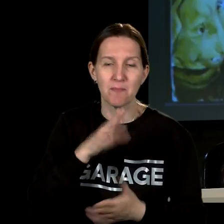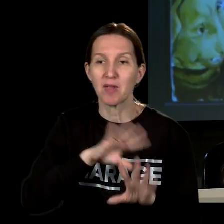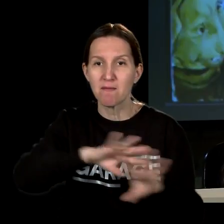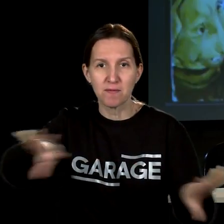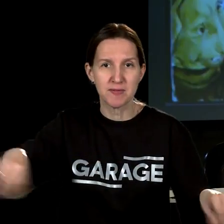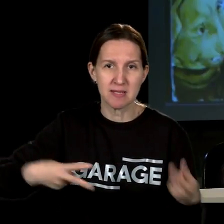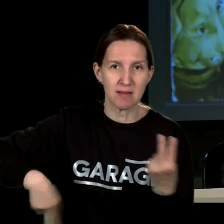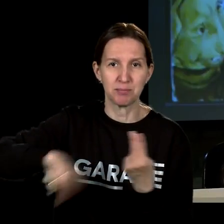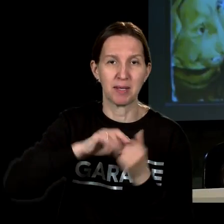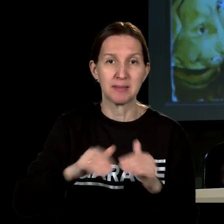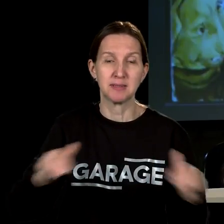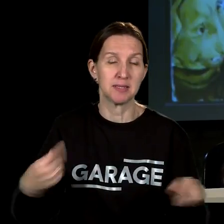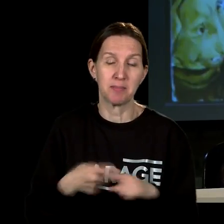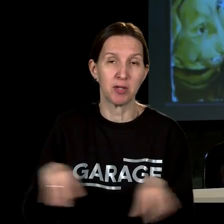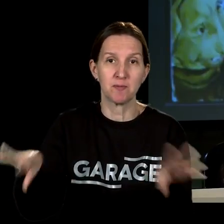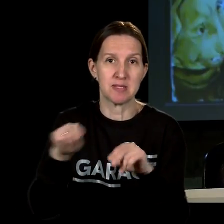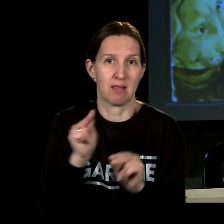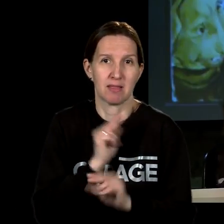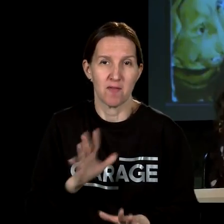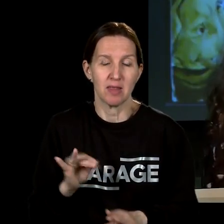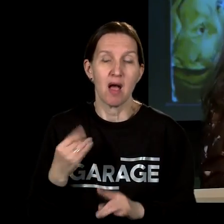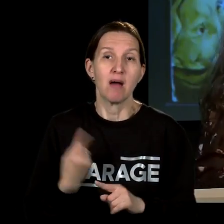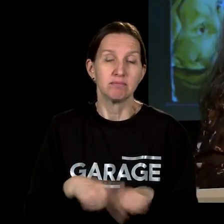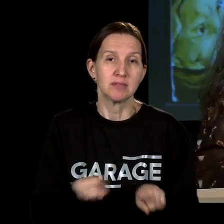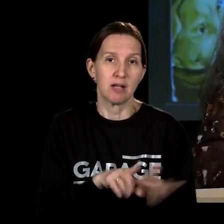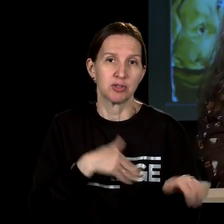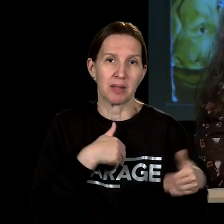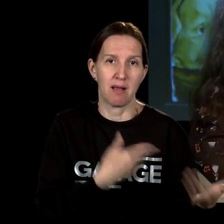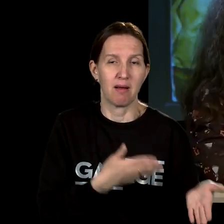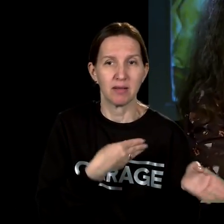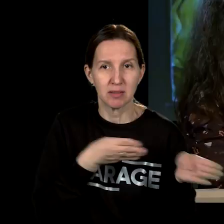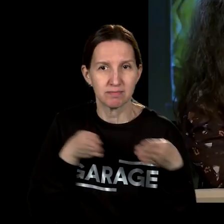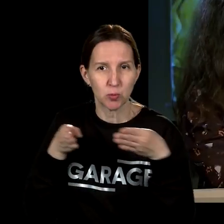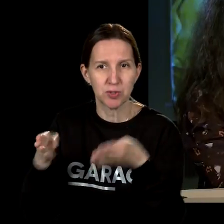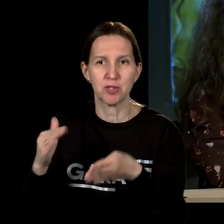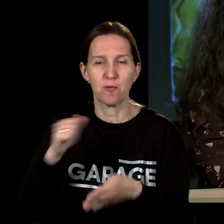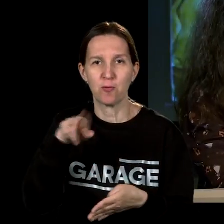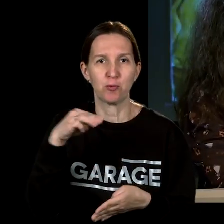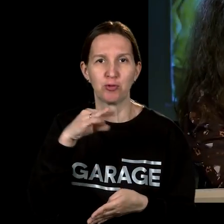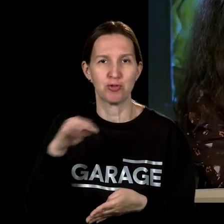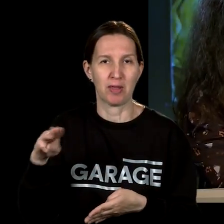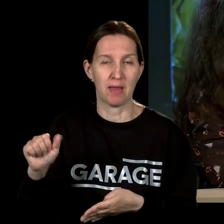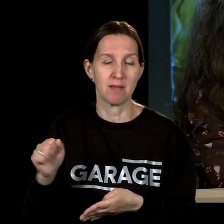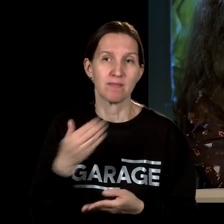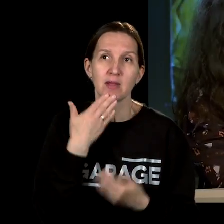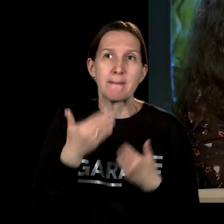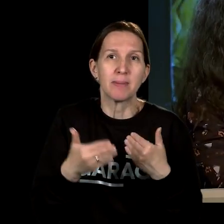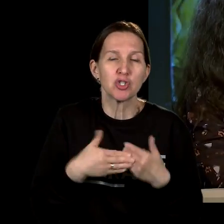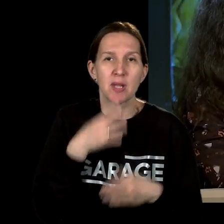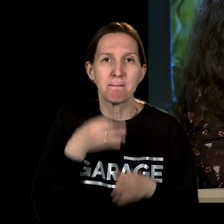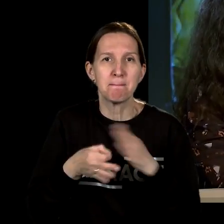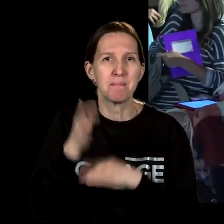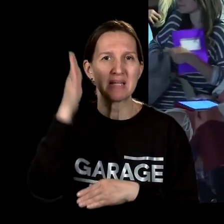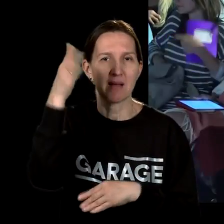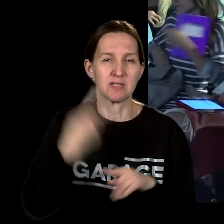уйти Фуджита. То есть, ну, почти предсказывает эту эстетику, при этом продолжая создавать что-то